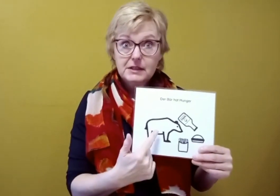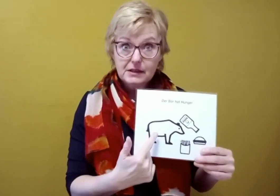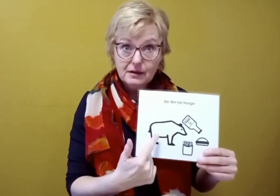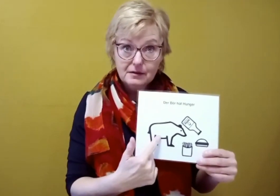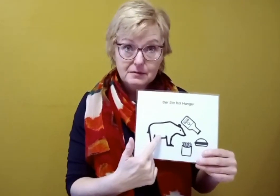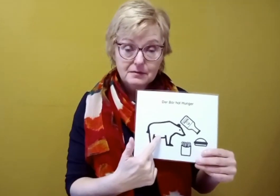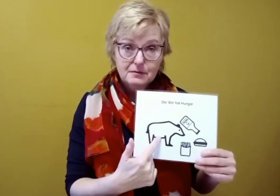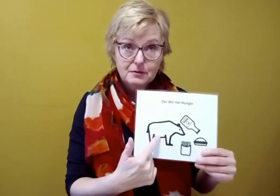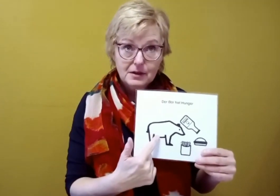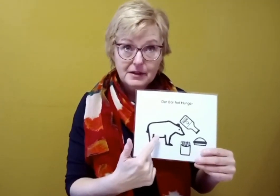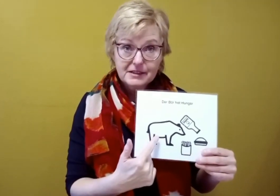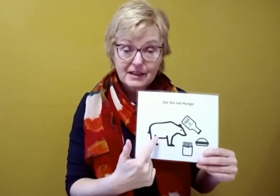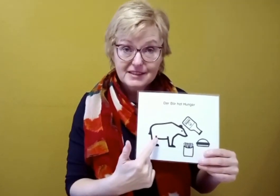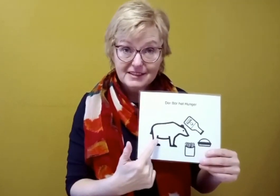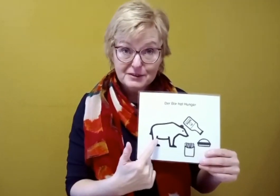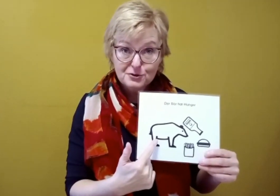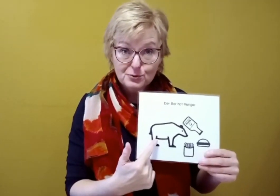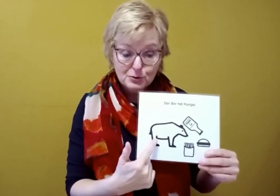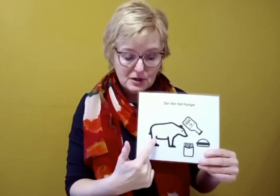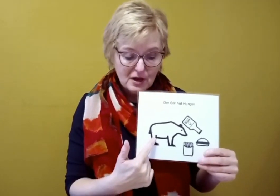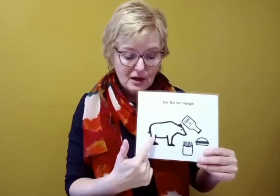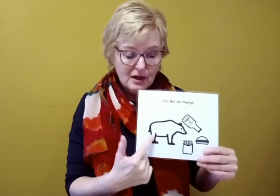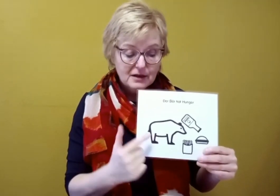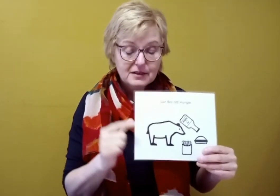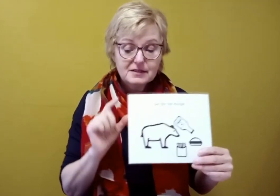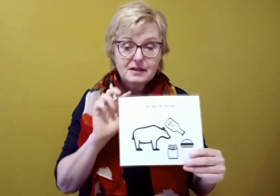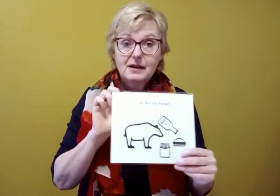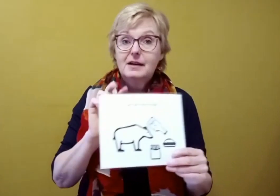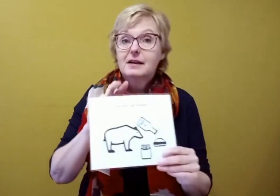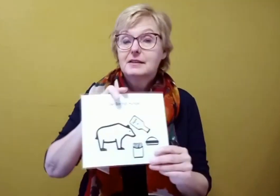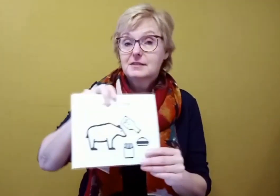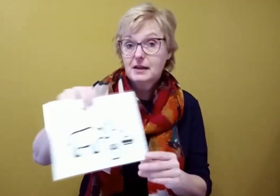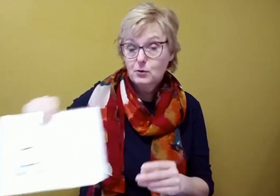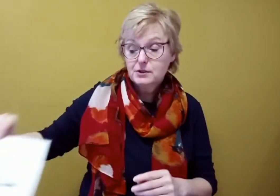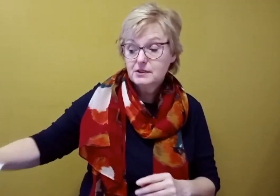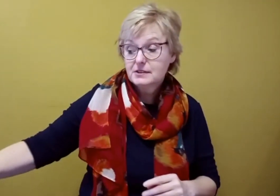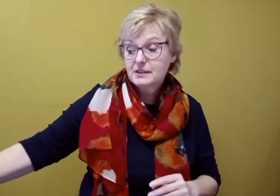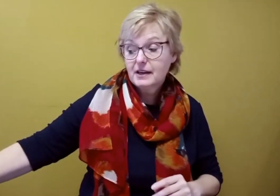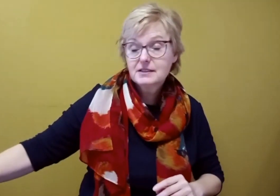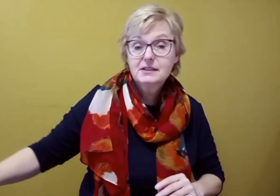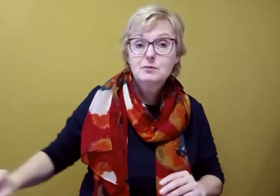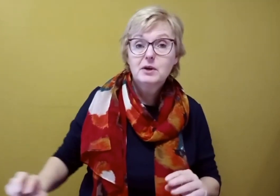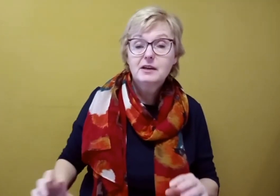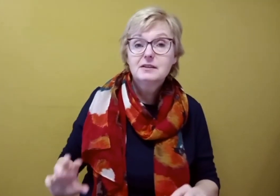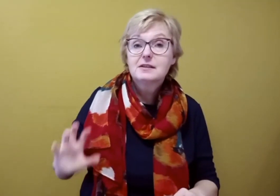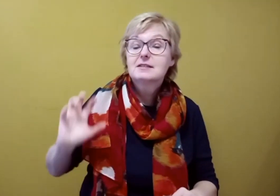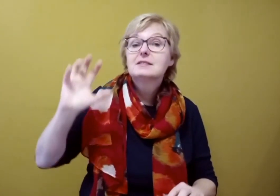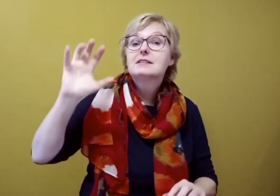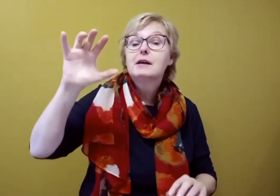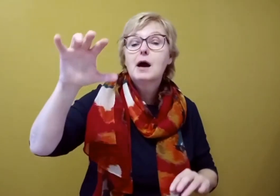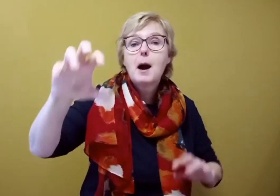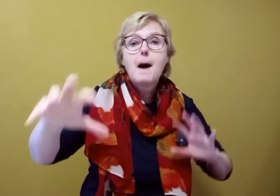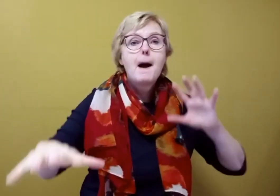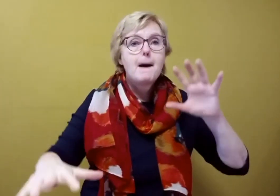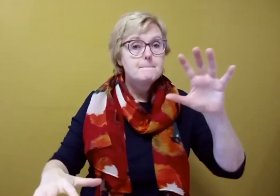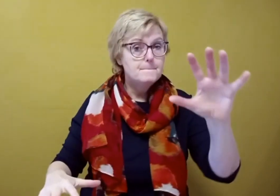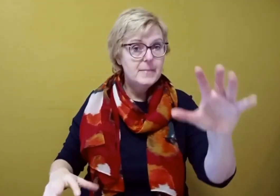Tier. Vielleicht kennt ihr das schon. Ich zeige euch direkt die Gebärde. Das ist der